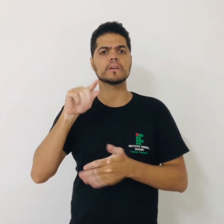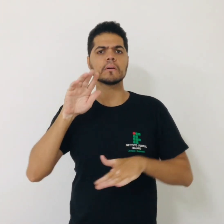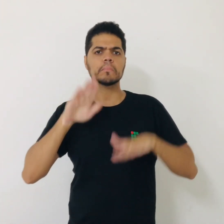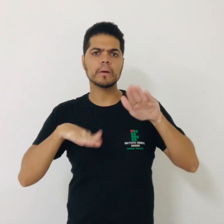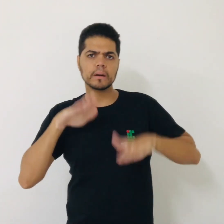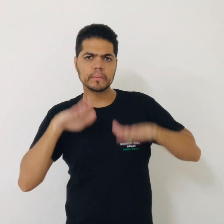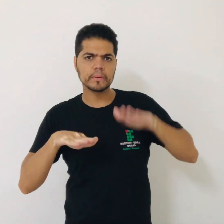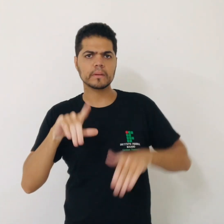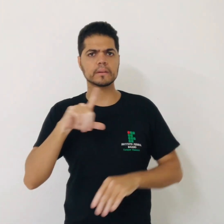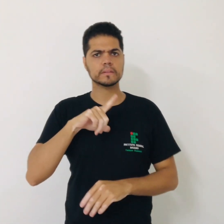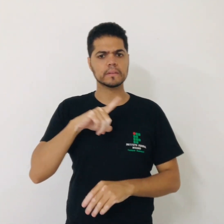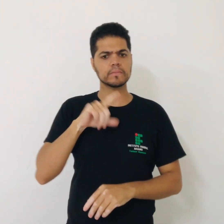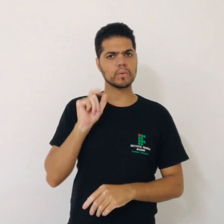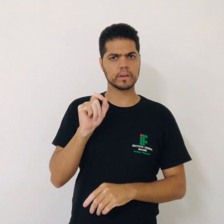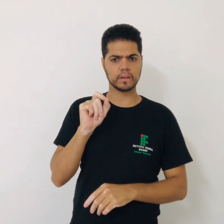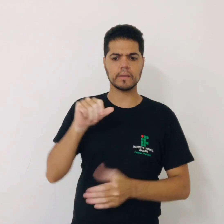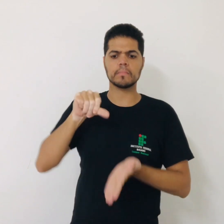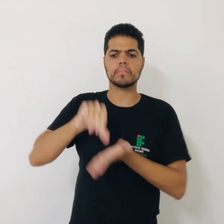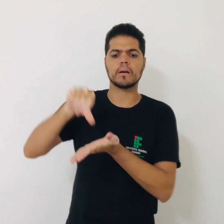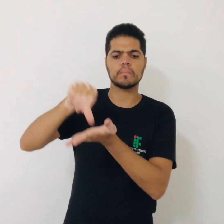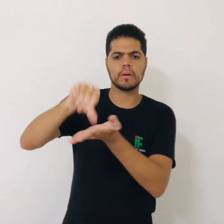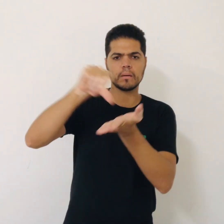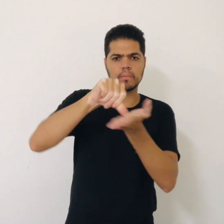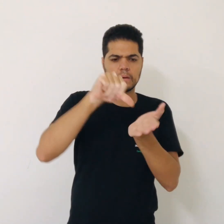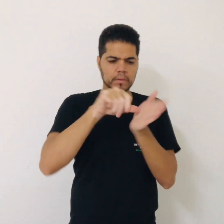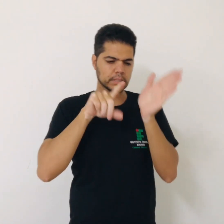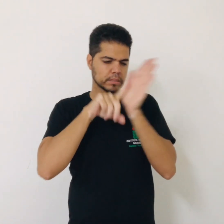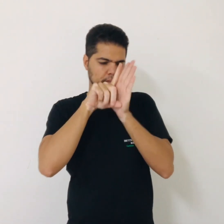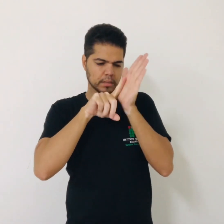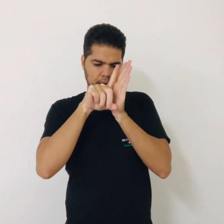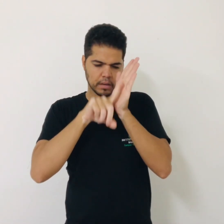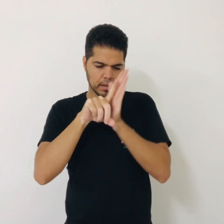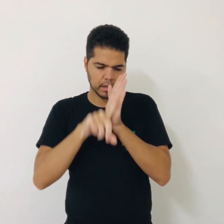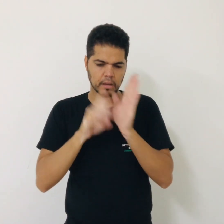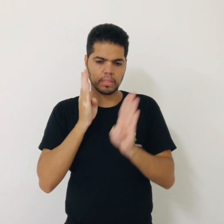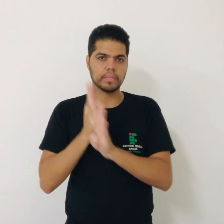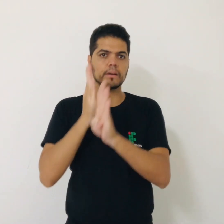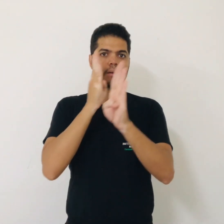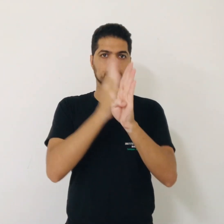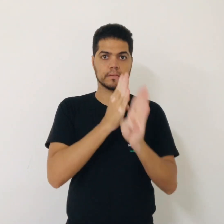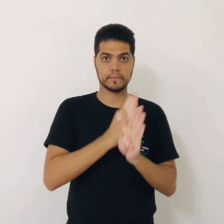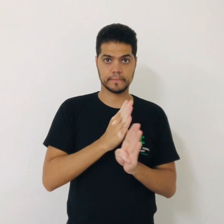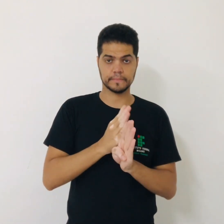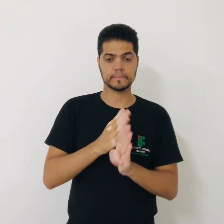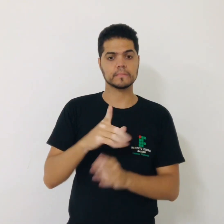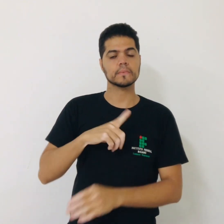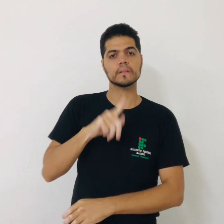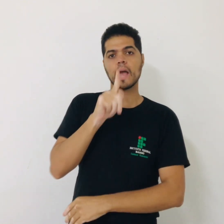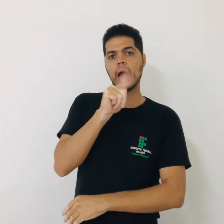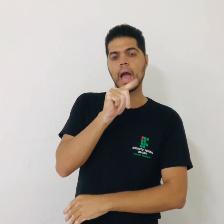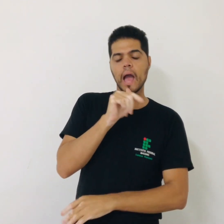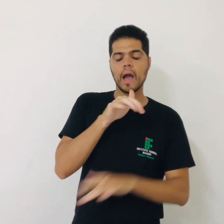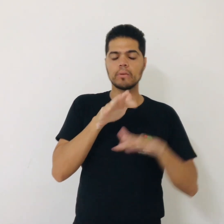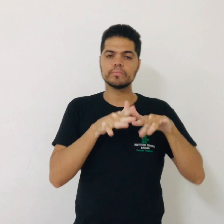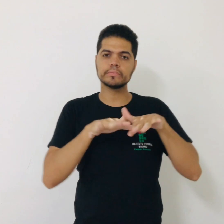As águas superficiais originárias de qualquer ponto da área delimitada pelo